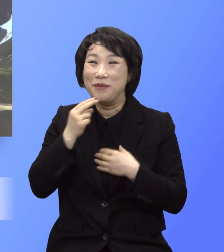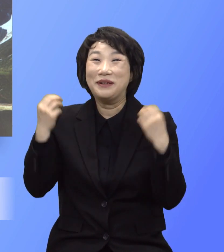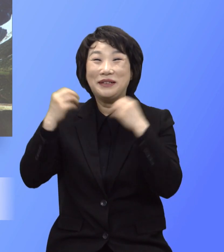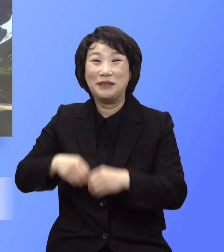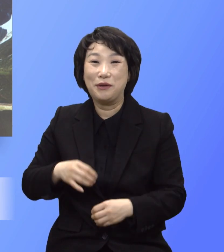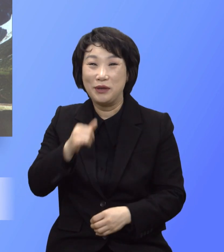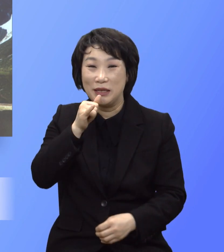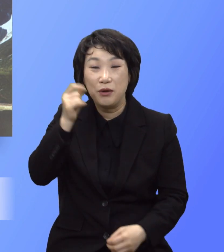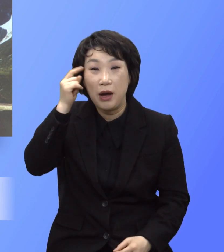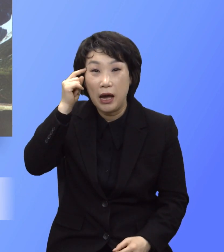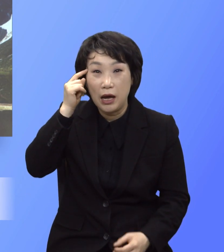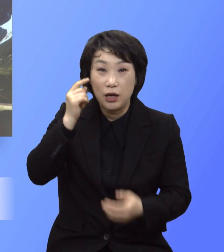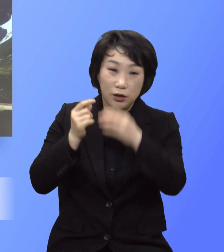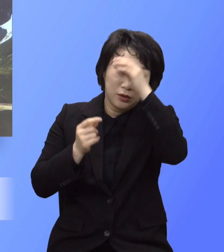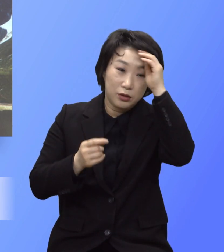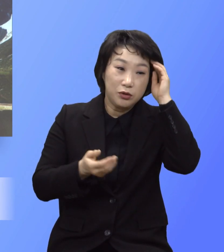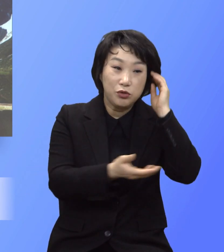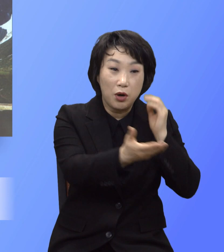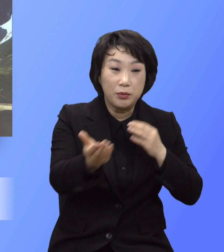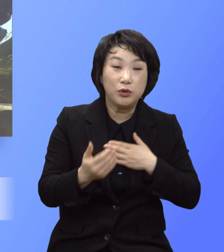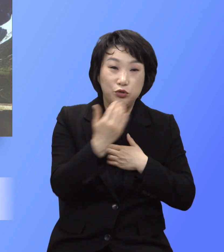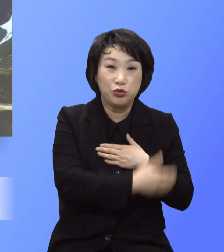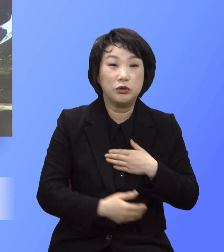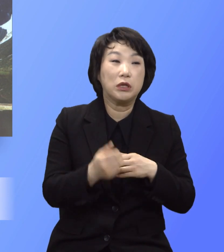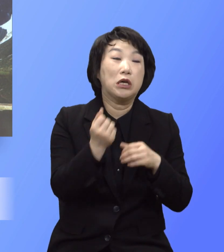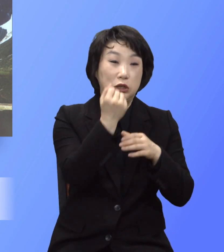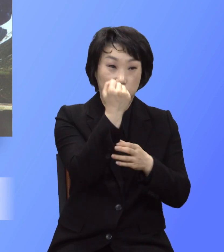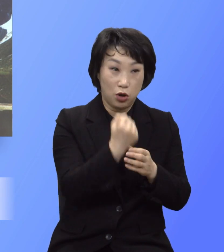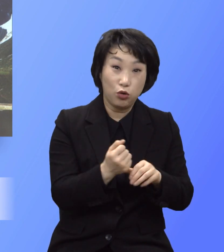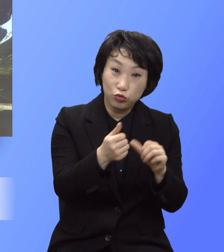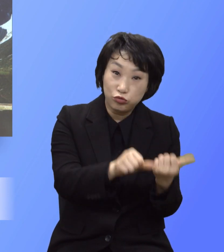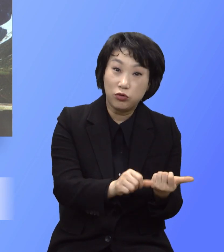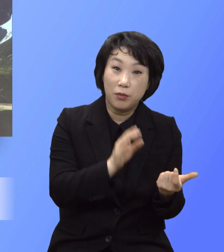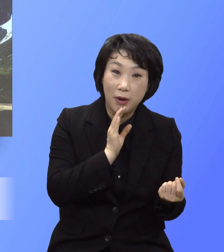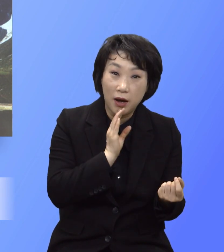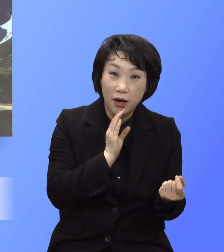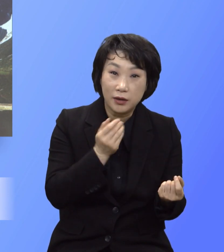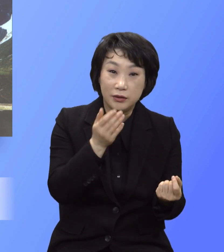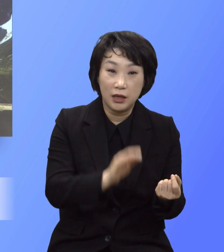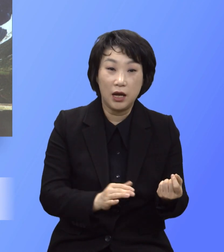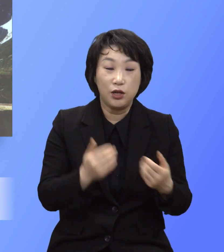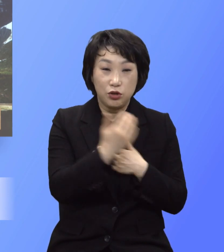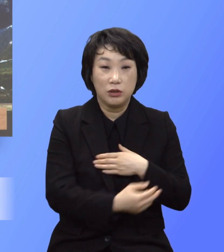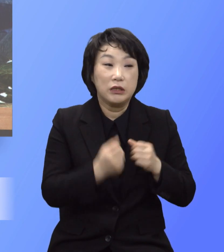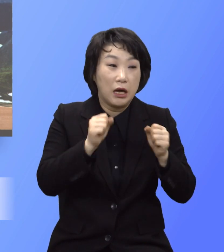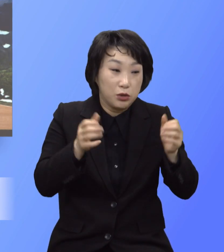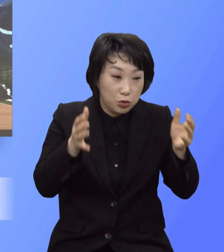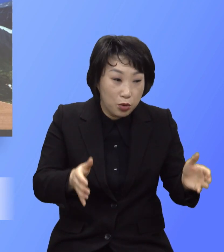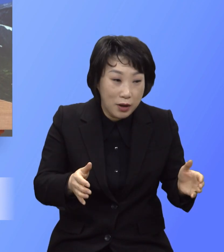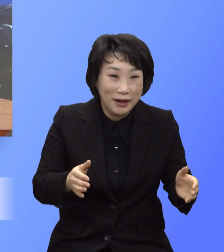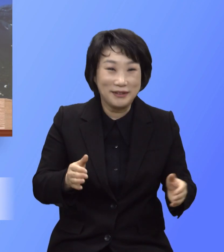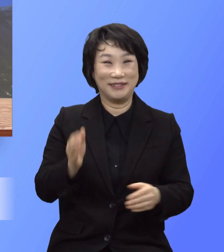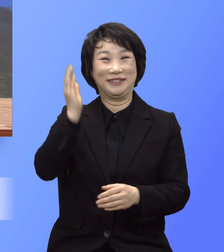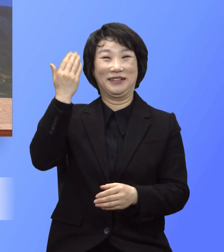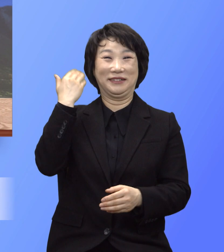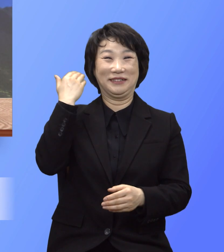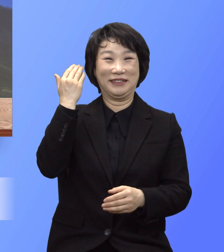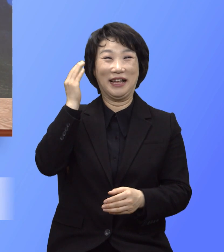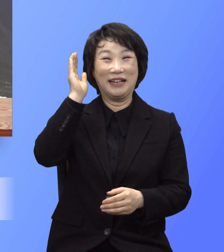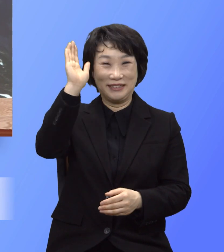것은 육신은 썩을 것이요 죽을 것이로되 육신의 때 말씀드렸죠.